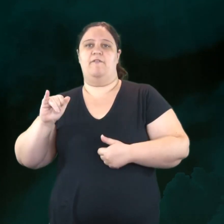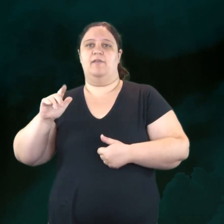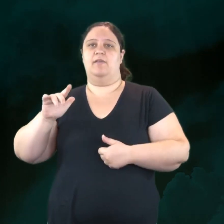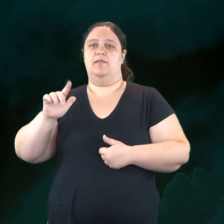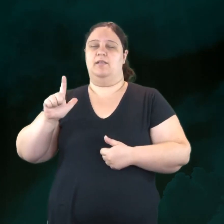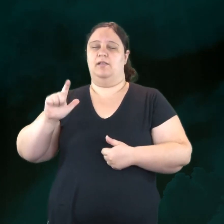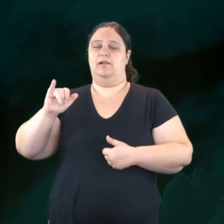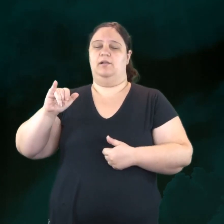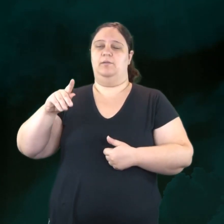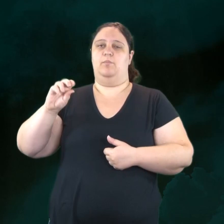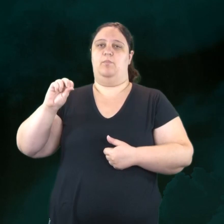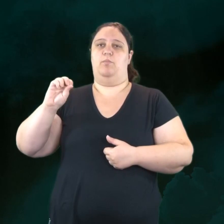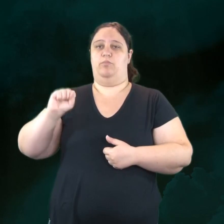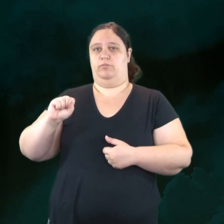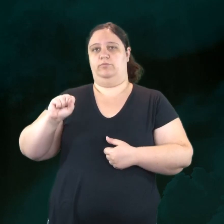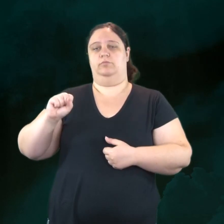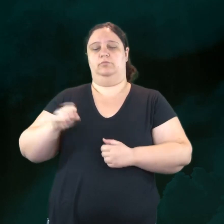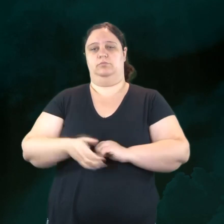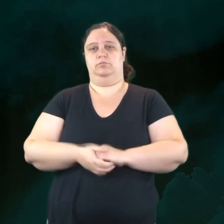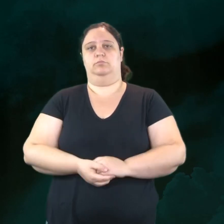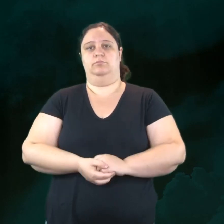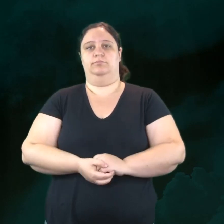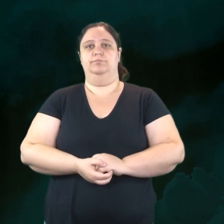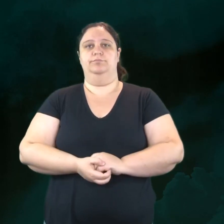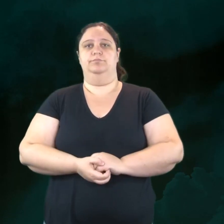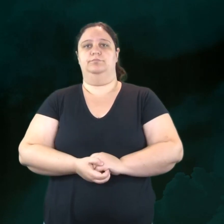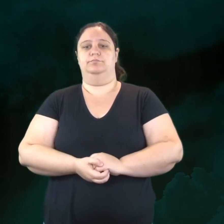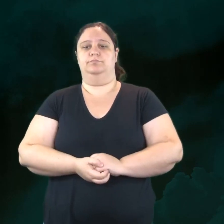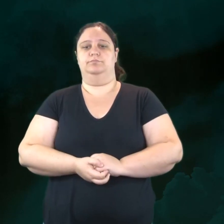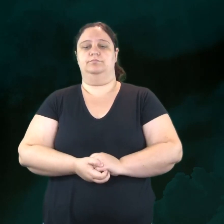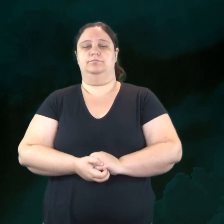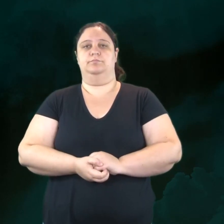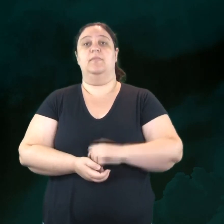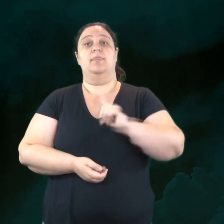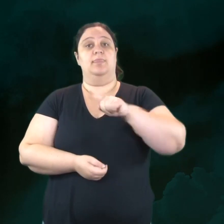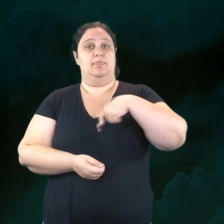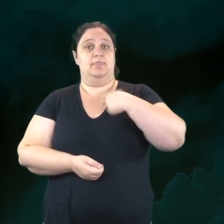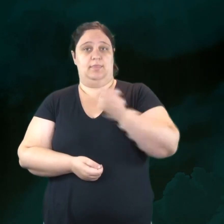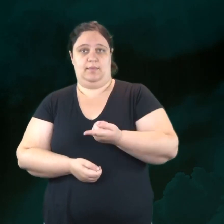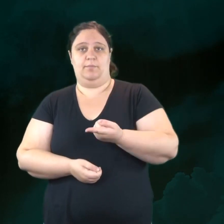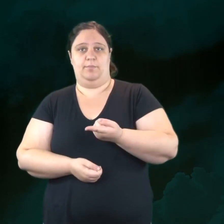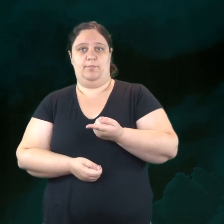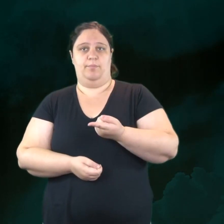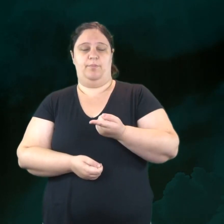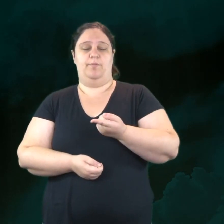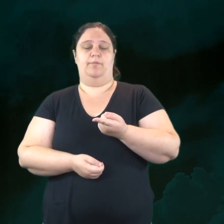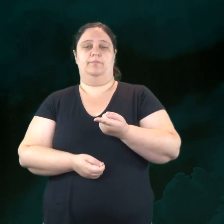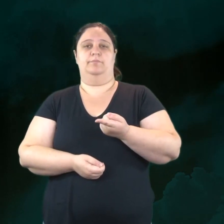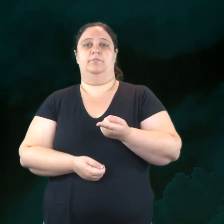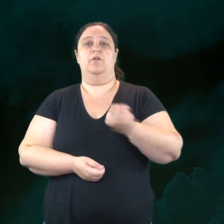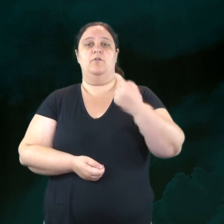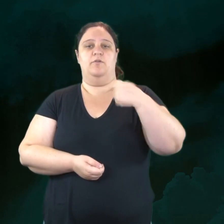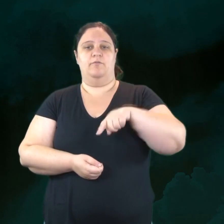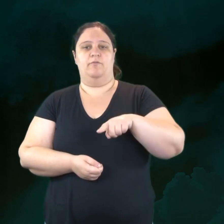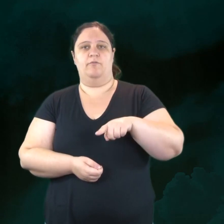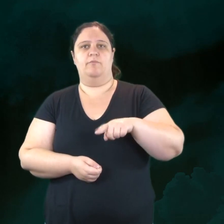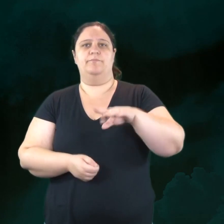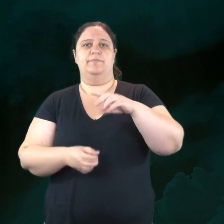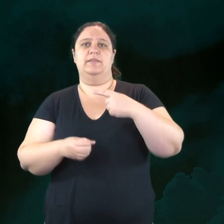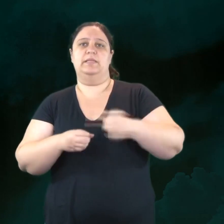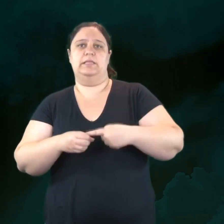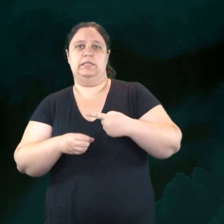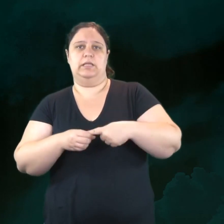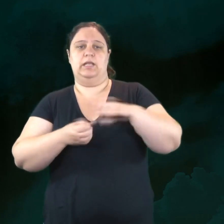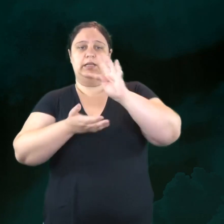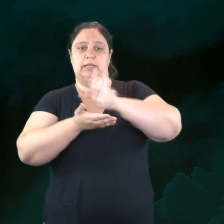E depois de Filipos, eles foram para essa cidade que nós estamos estudando,